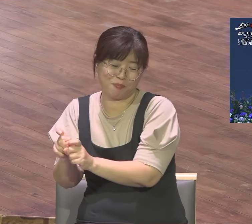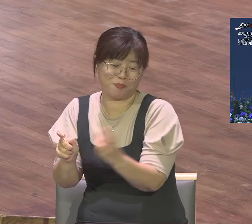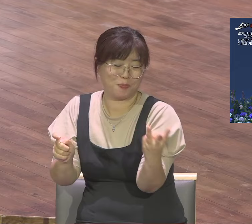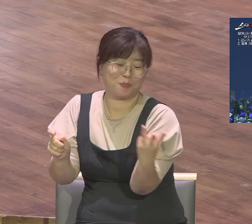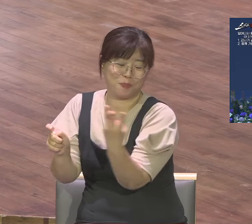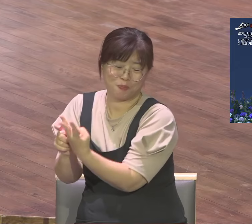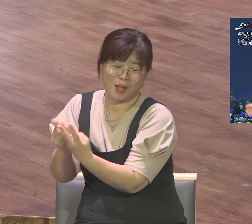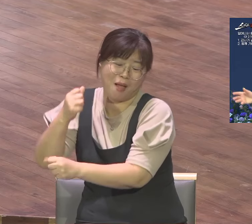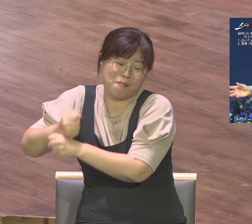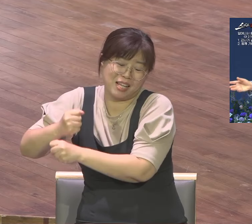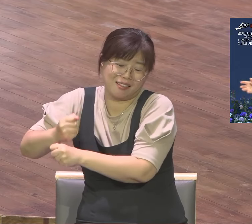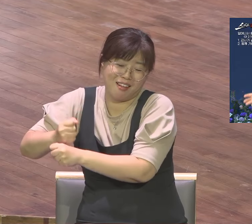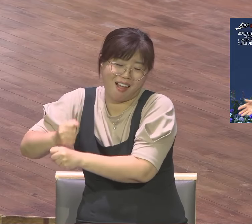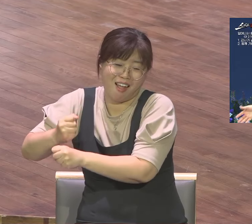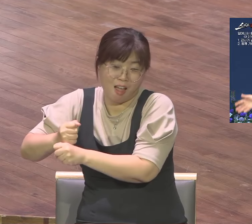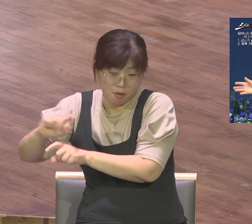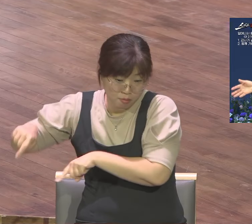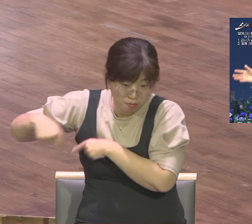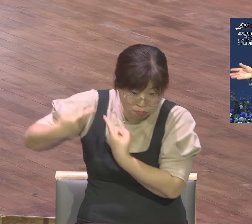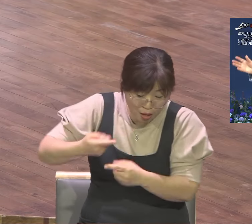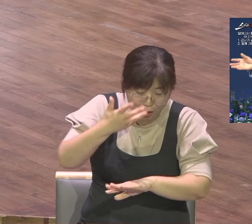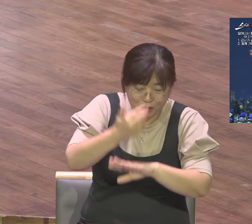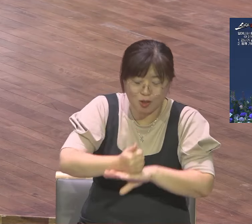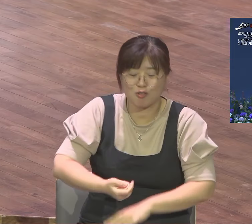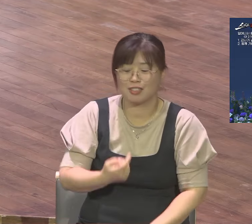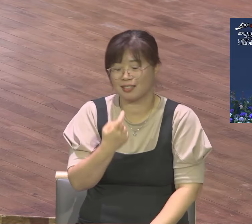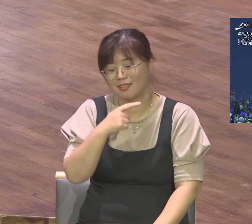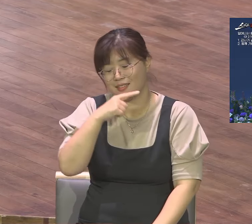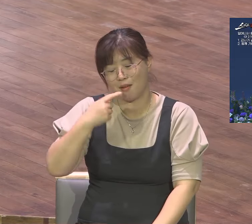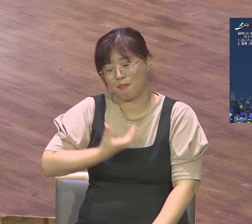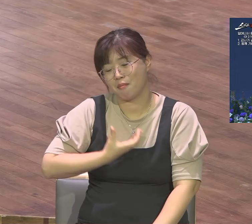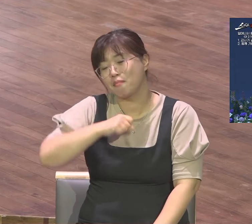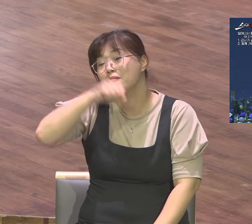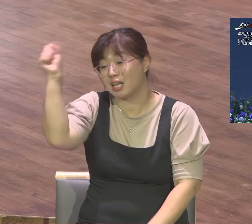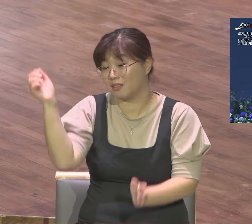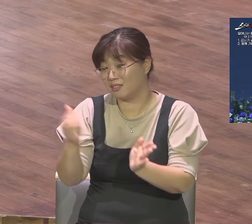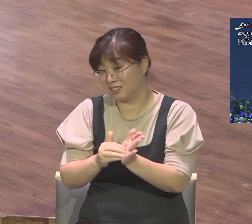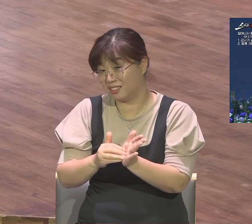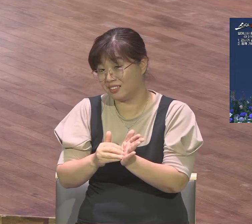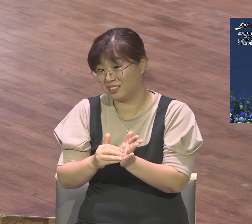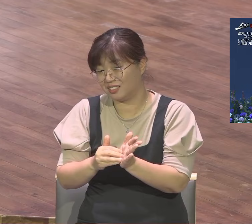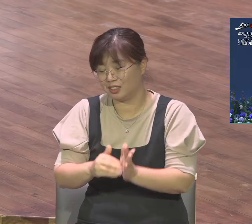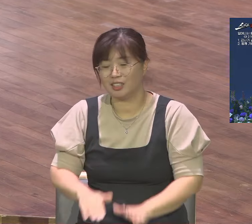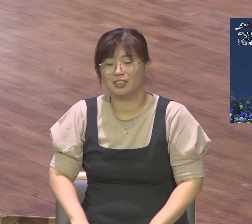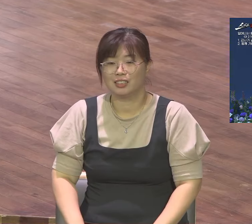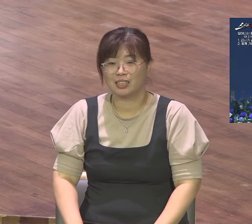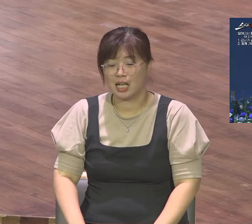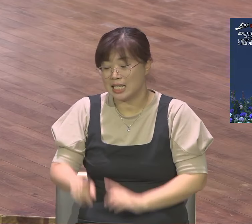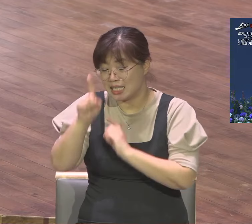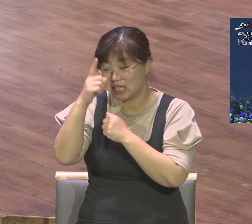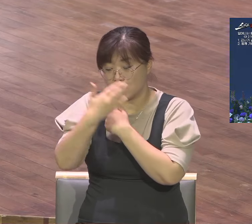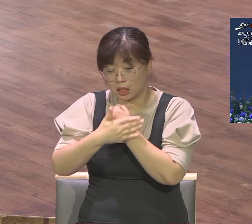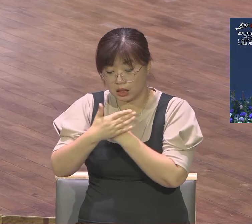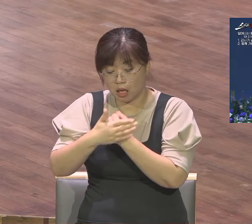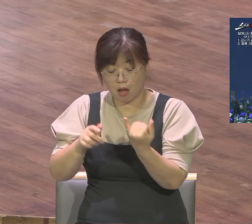모든 기관 보세요. 각 기관 부서들 태아, 영아, 유치, 모든 청년들 뭐 천국이지요.